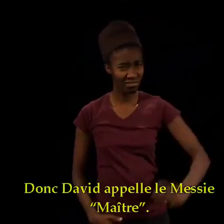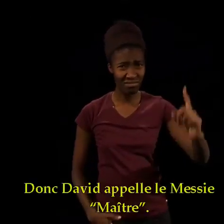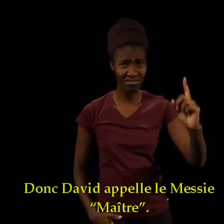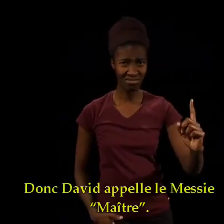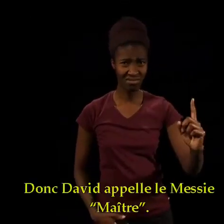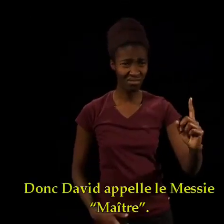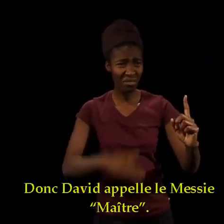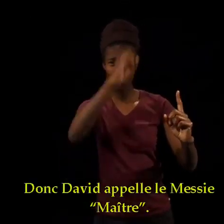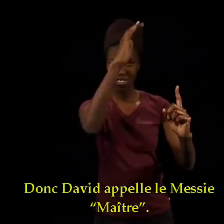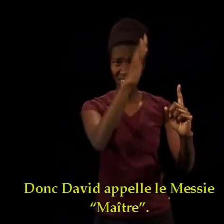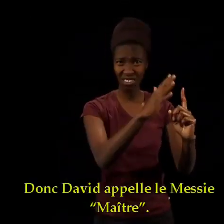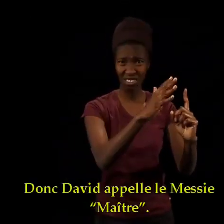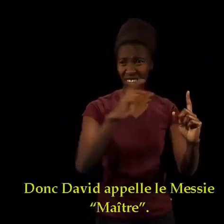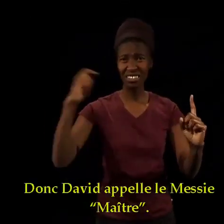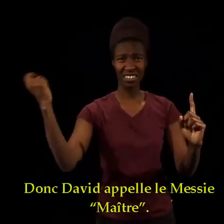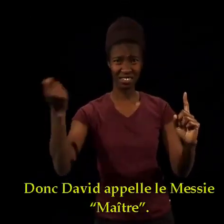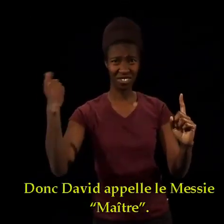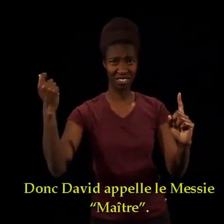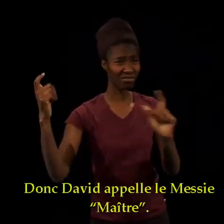Donc David appelle le Messie maître.